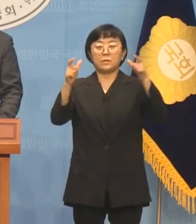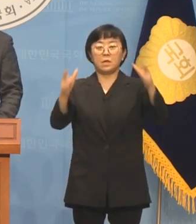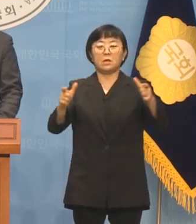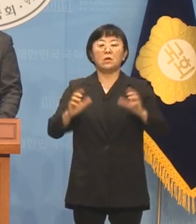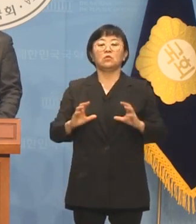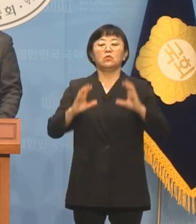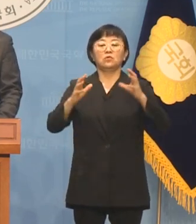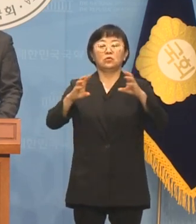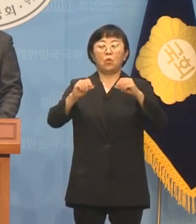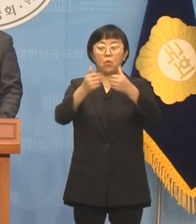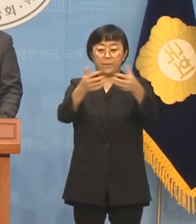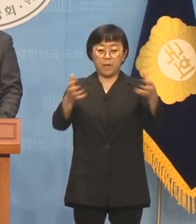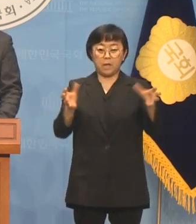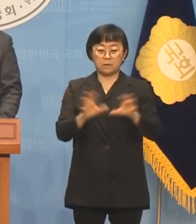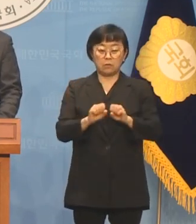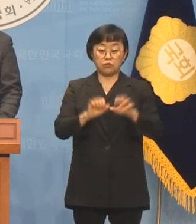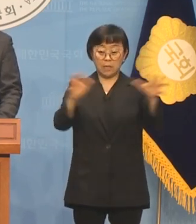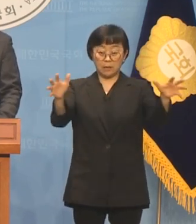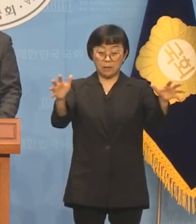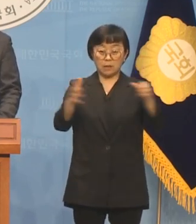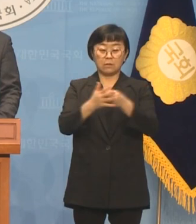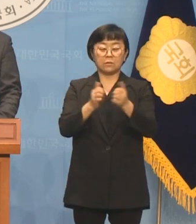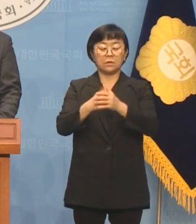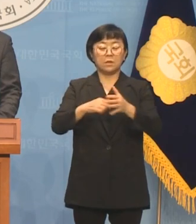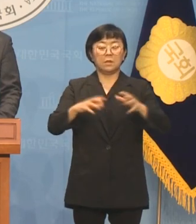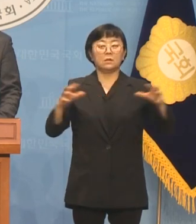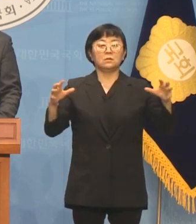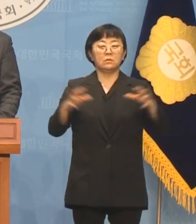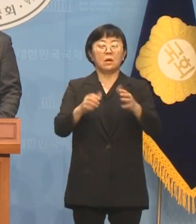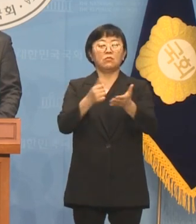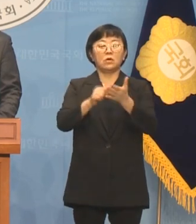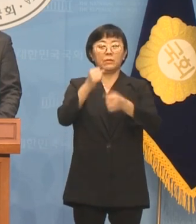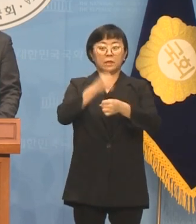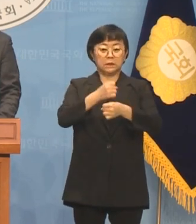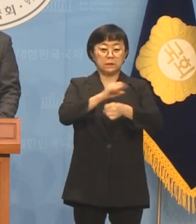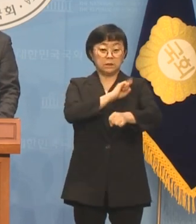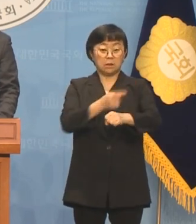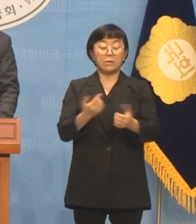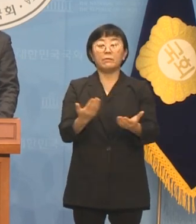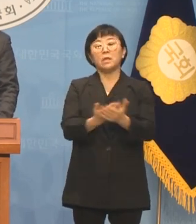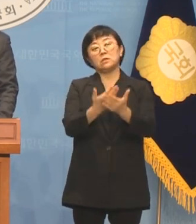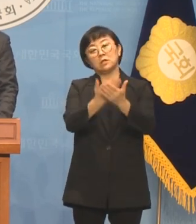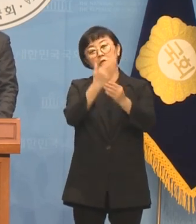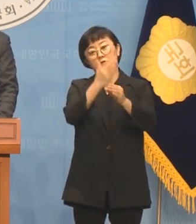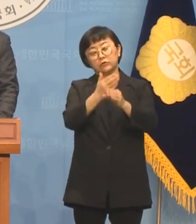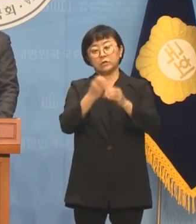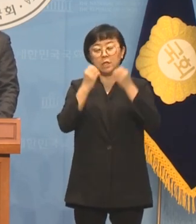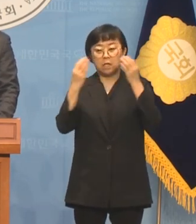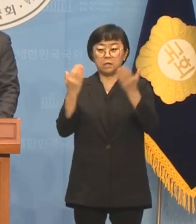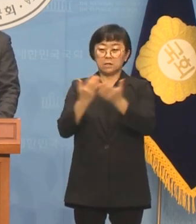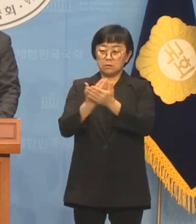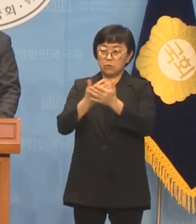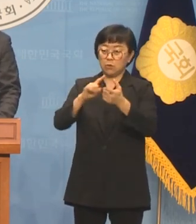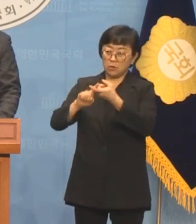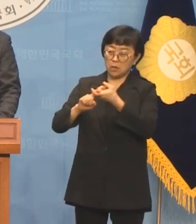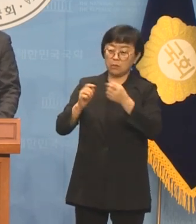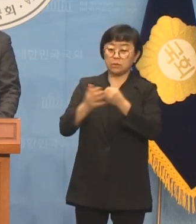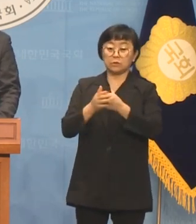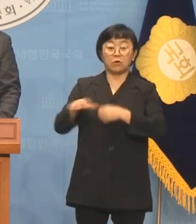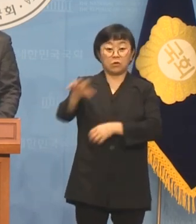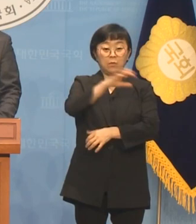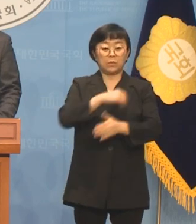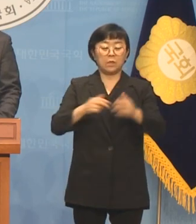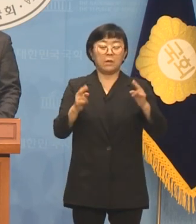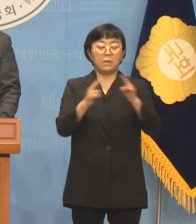국토 전역에 분산하고도 종합생산 능력을 키우고 있습니다. 세진보연합은 전국 권역별로